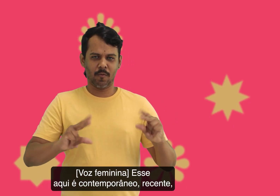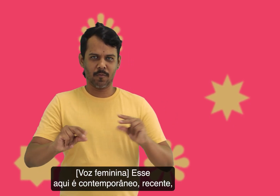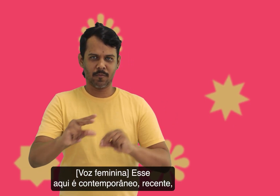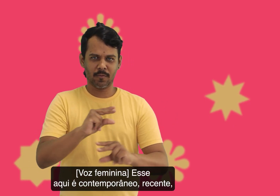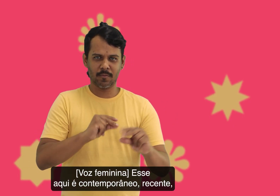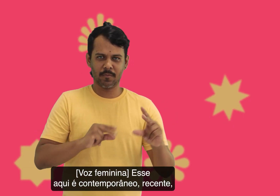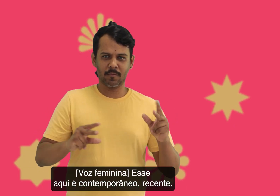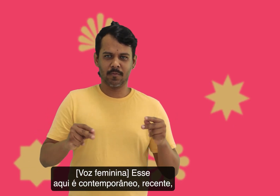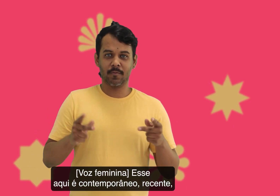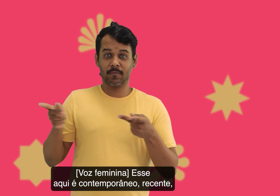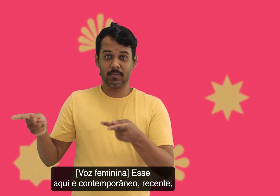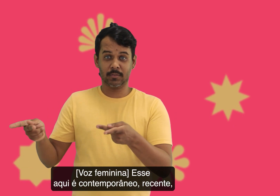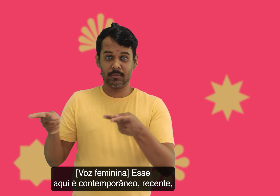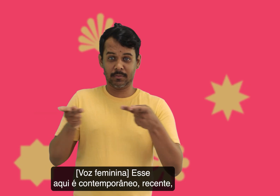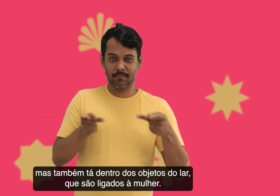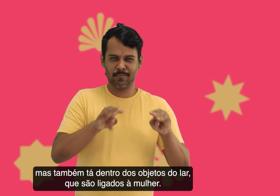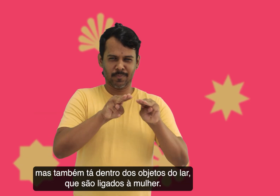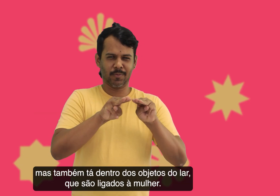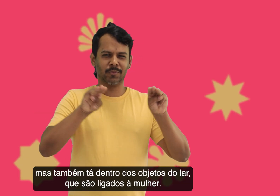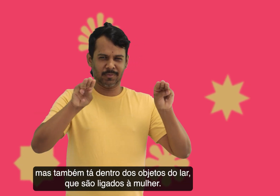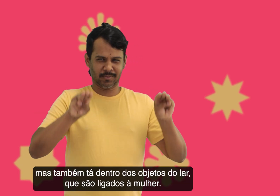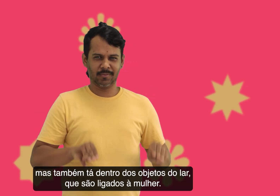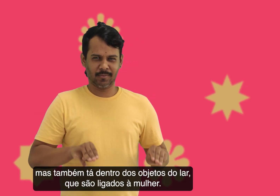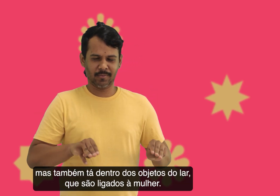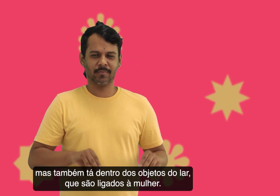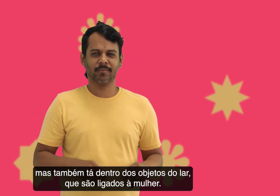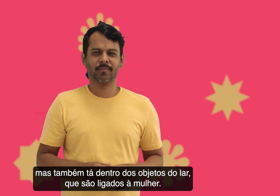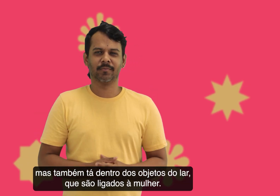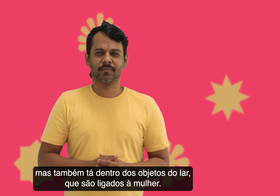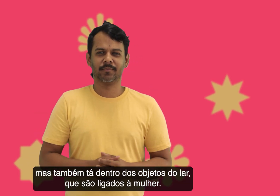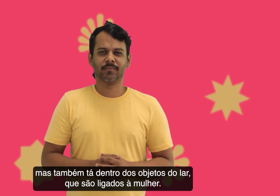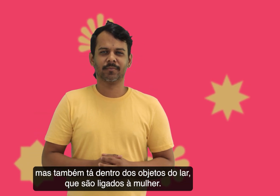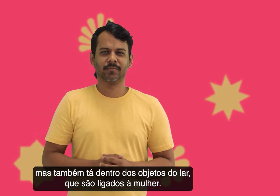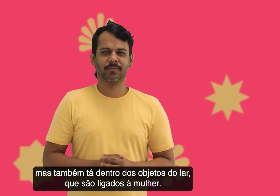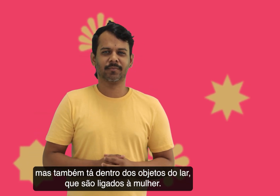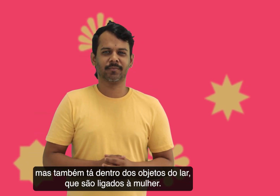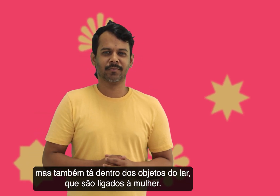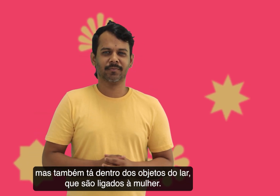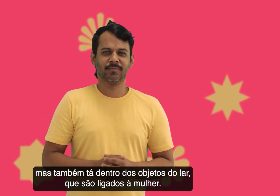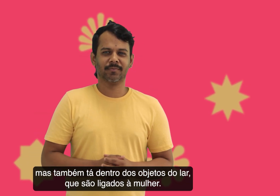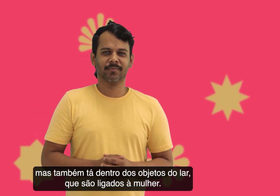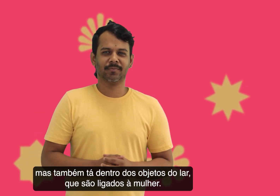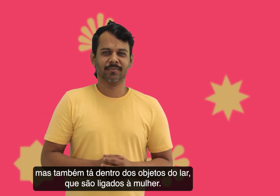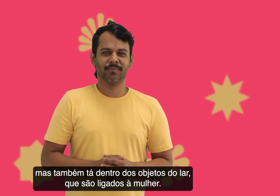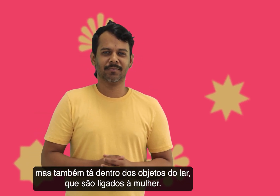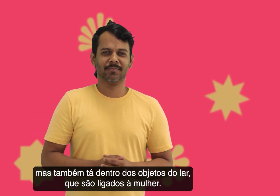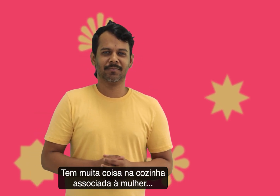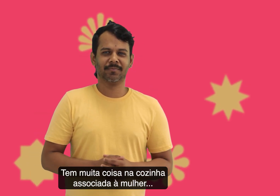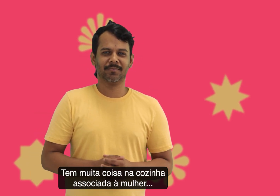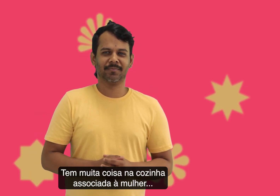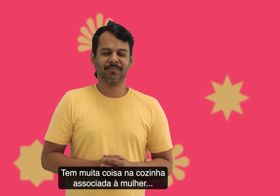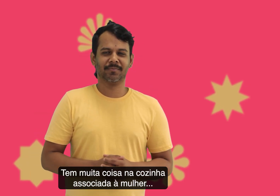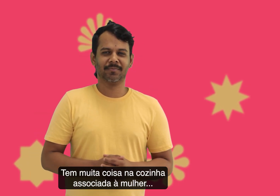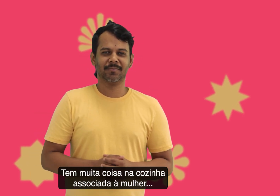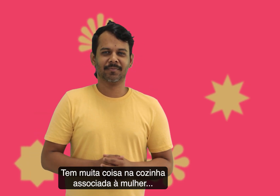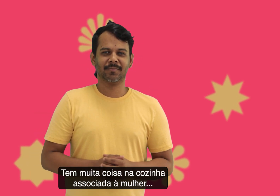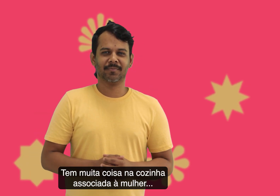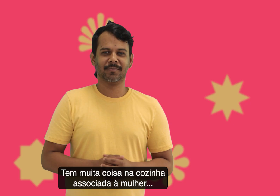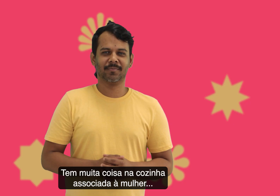Esse aqui é contemporâneo, recente, mas ele também está ligado aos objetos do lar, né? Que são ligados à mulher. Muita coisa da cozinha é